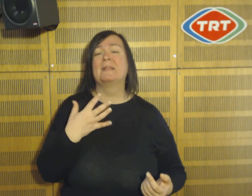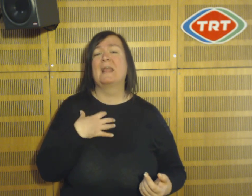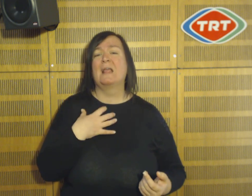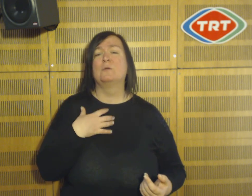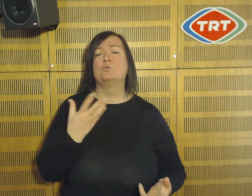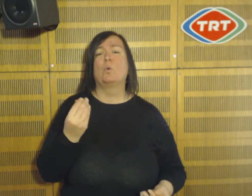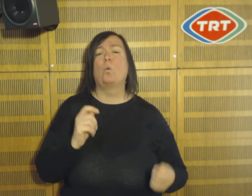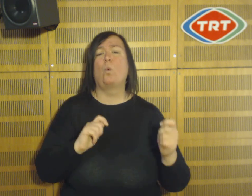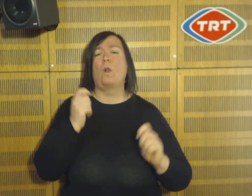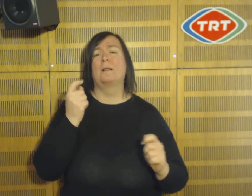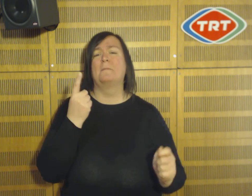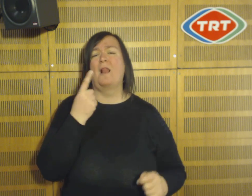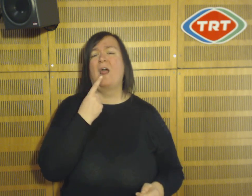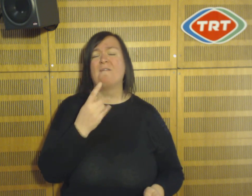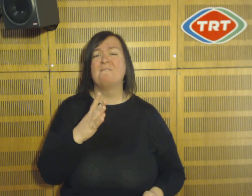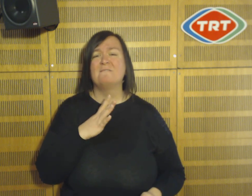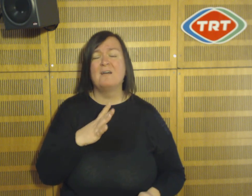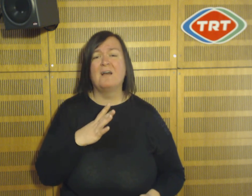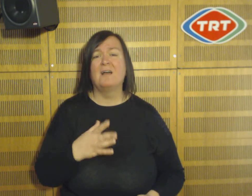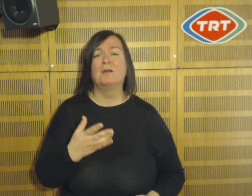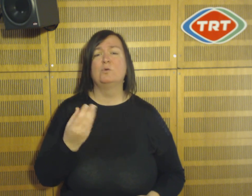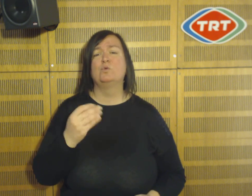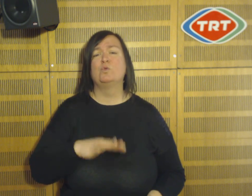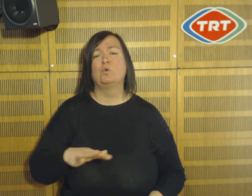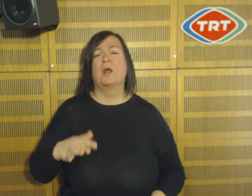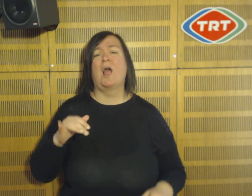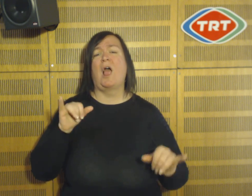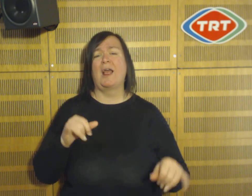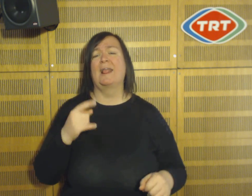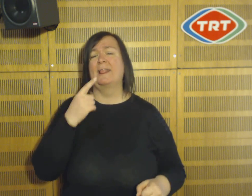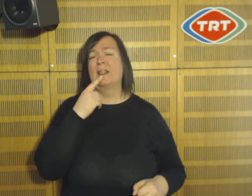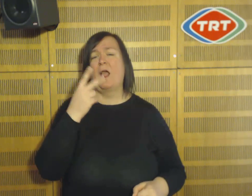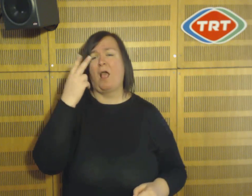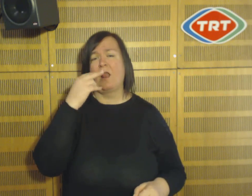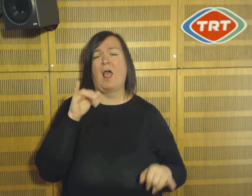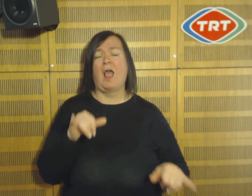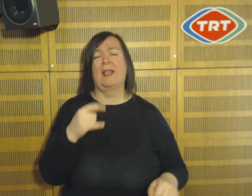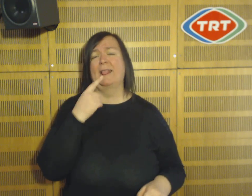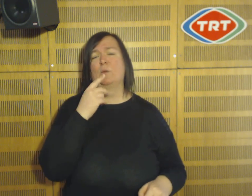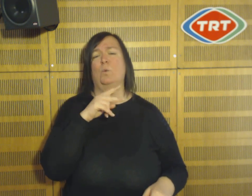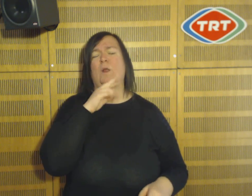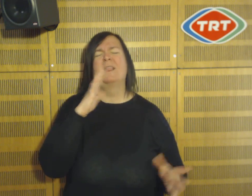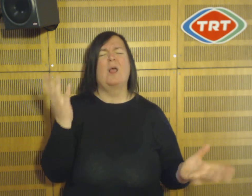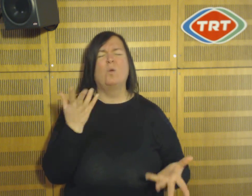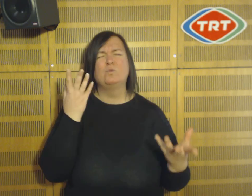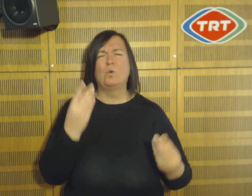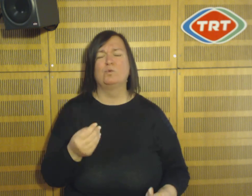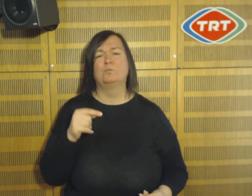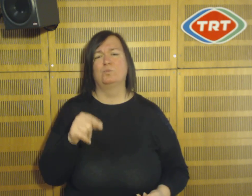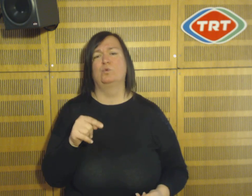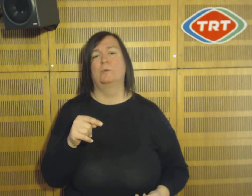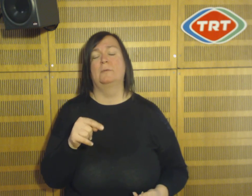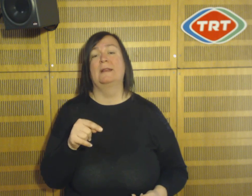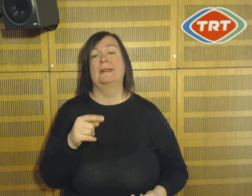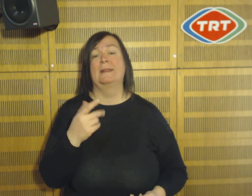kullandığı bir laf vardır Eee çocuklar aynı dilde ağlar ve aynı dilde Güler ne olursa olsun bunun Dili dini cinsi